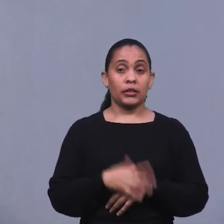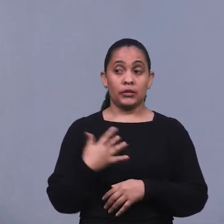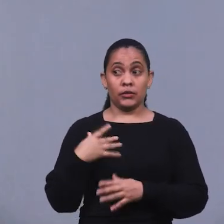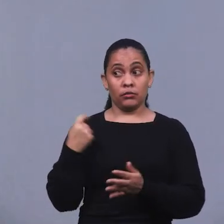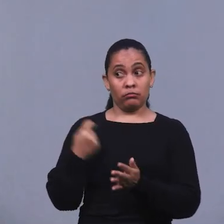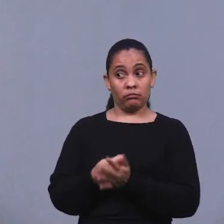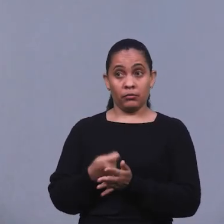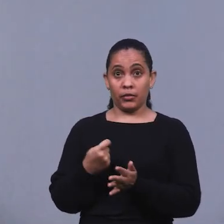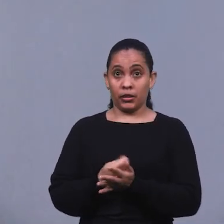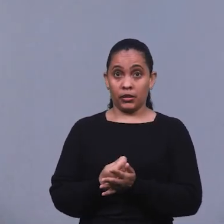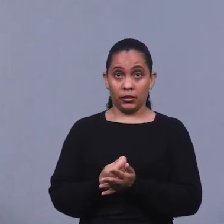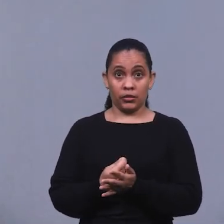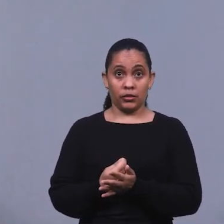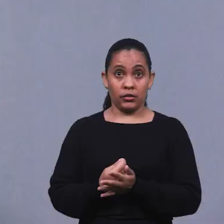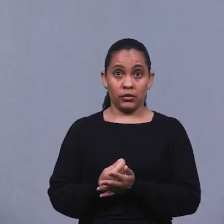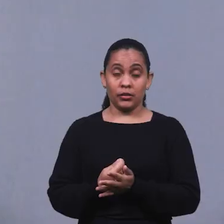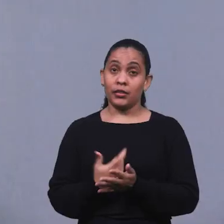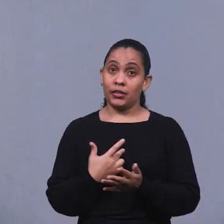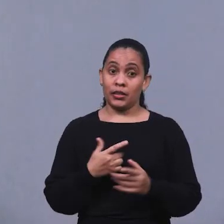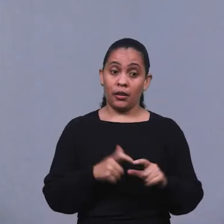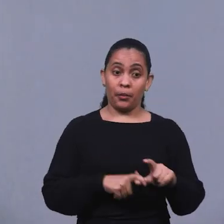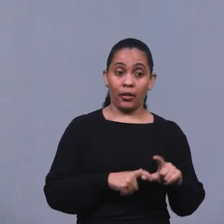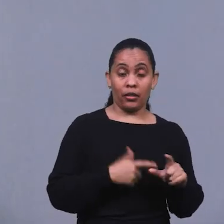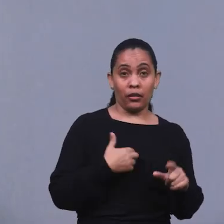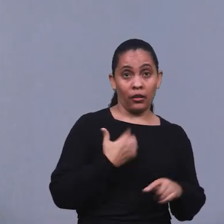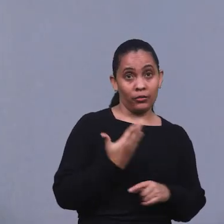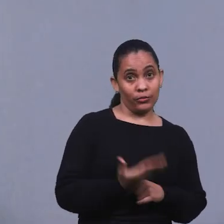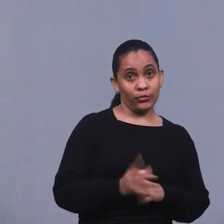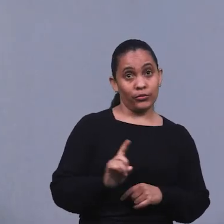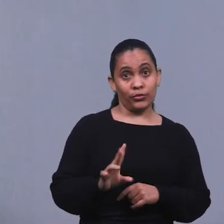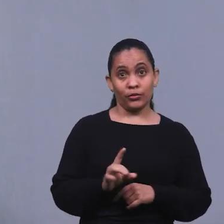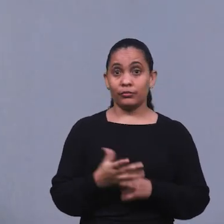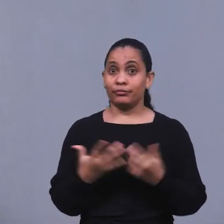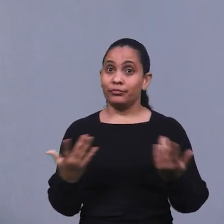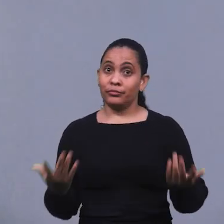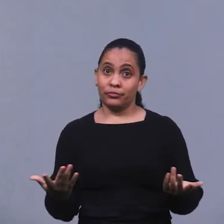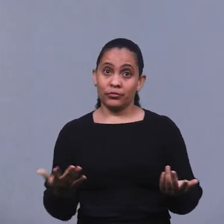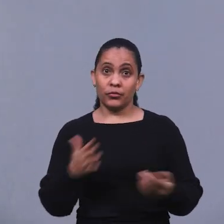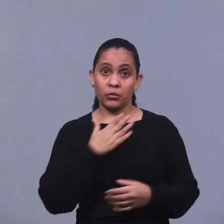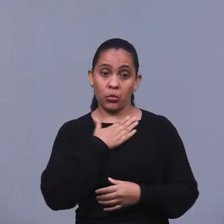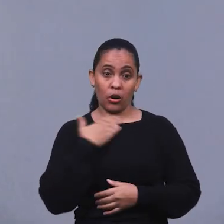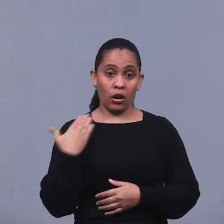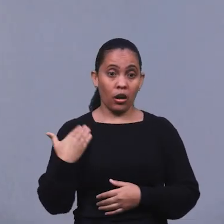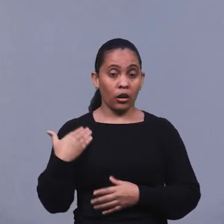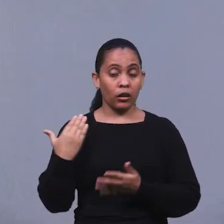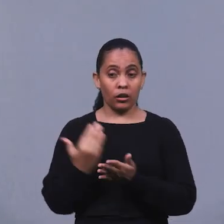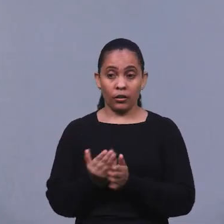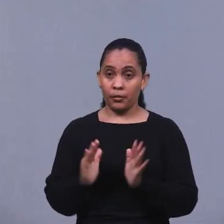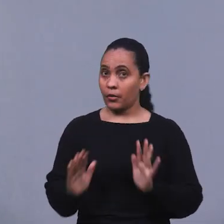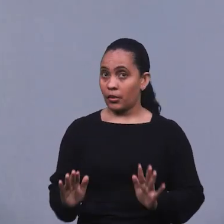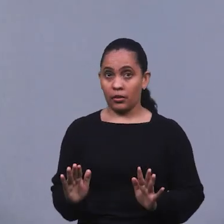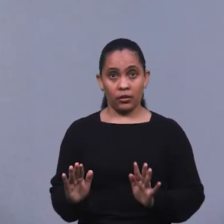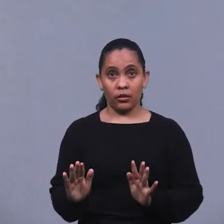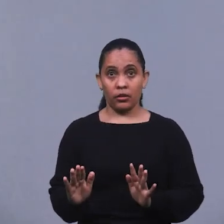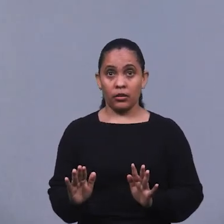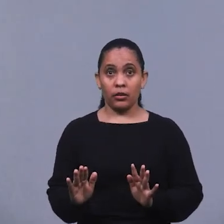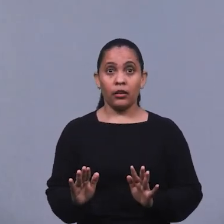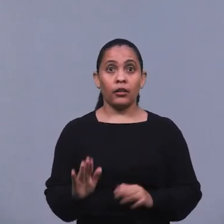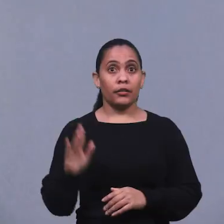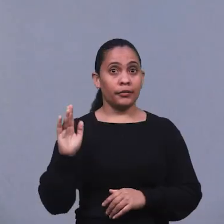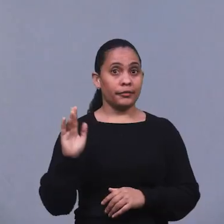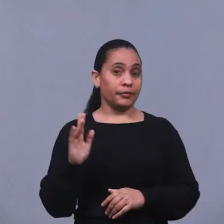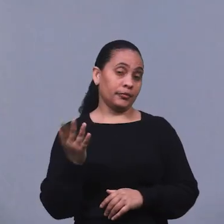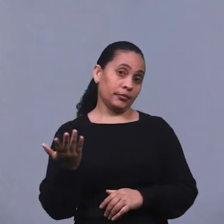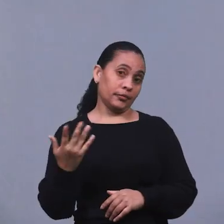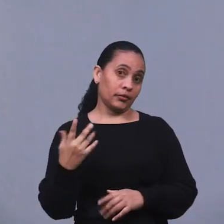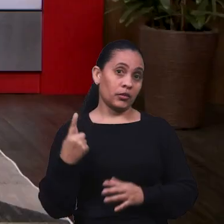estiver contribuindo para o INSS, estiver de repente dependendo de benefício apenas, você vai falecer e vai ficar todo mundo desamparado. E já